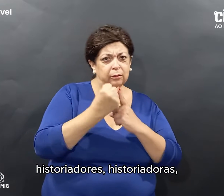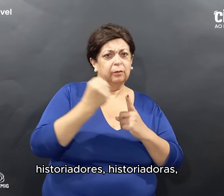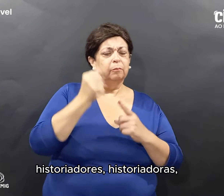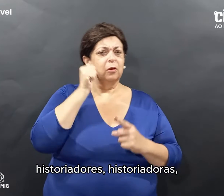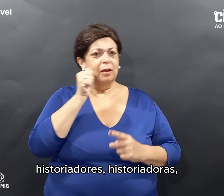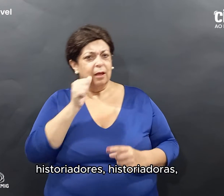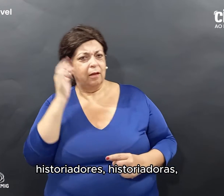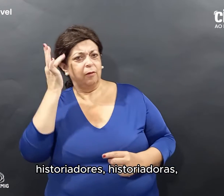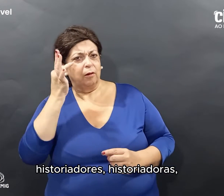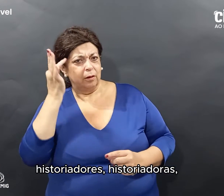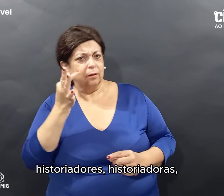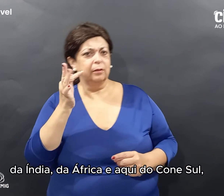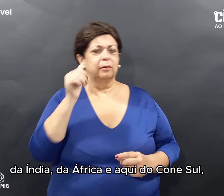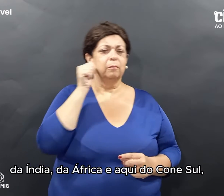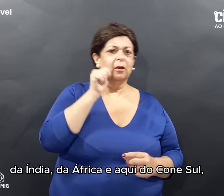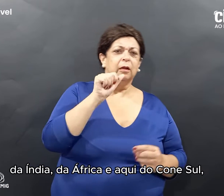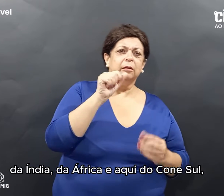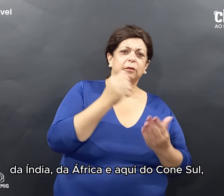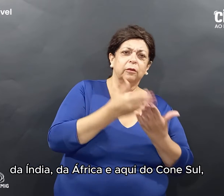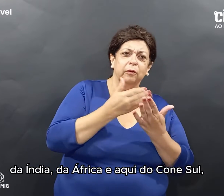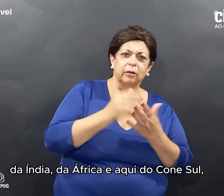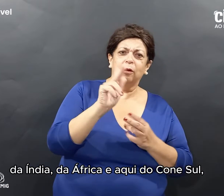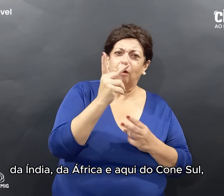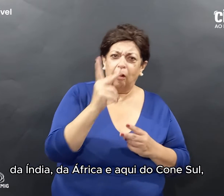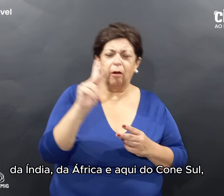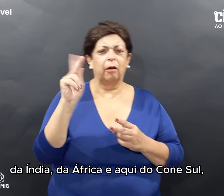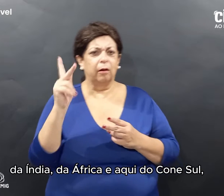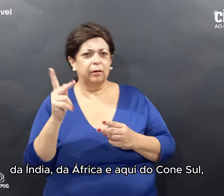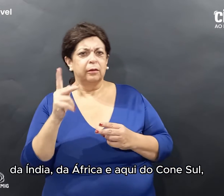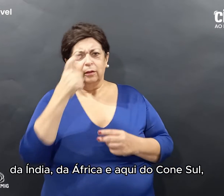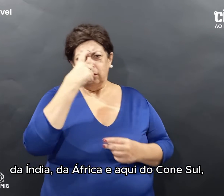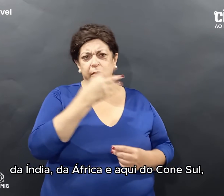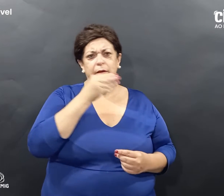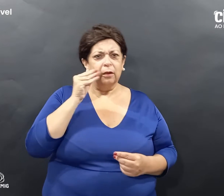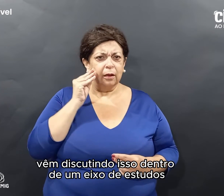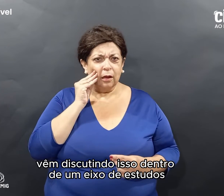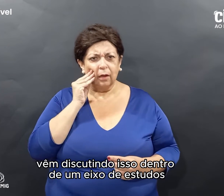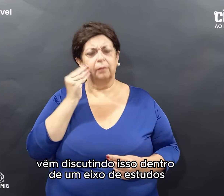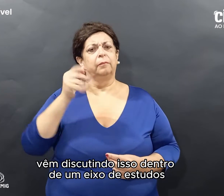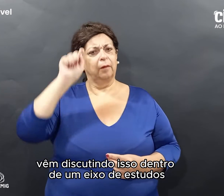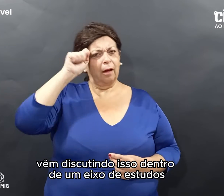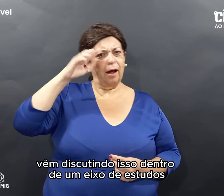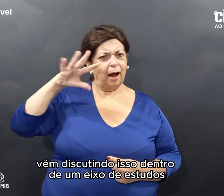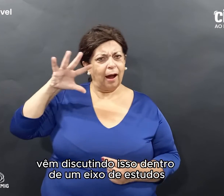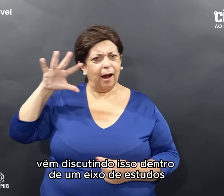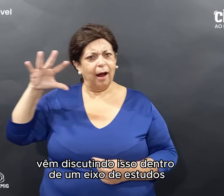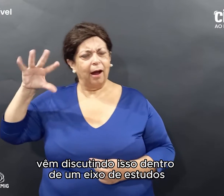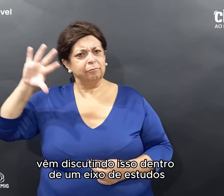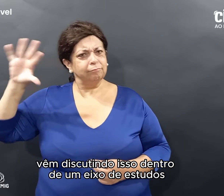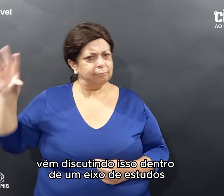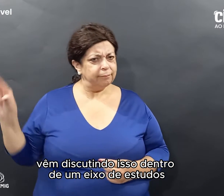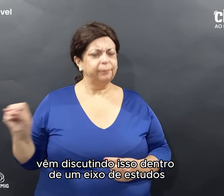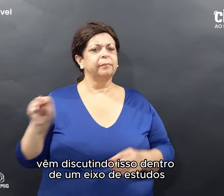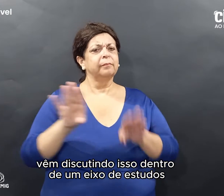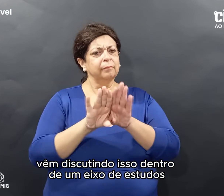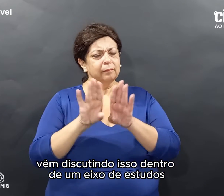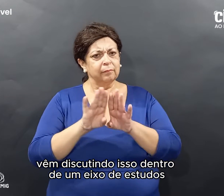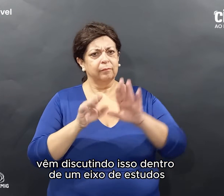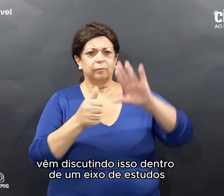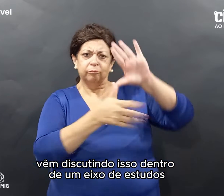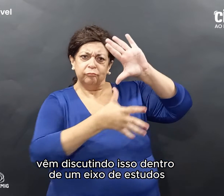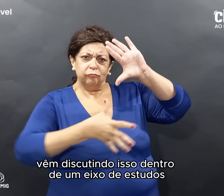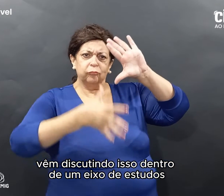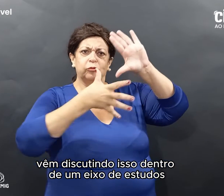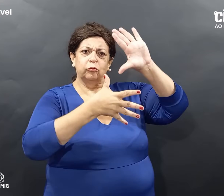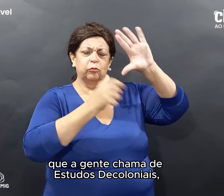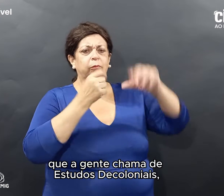filósofas, historiadores, historiadoras da Índia, da África e aqui do Cone Sul vêm discutindo isso, né? Dentro de um